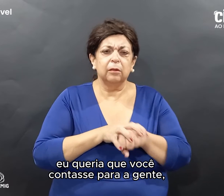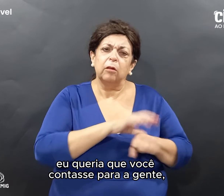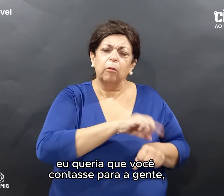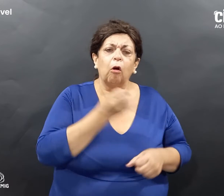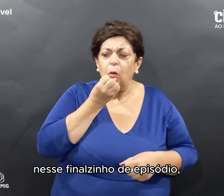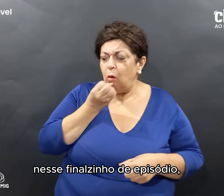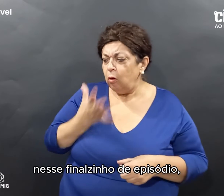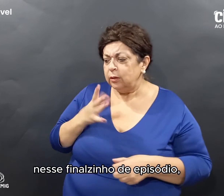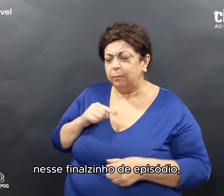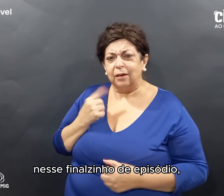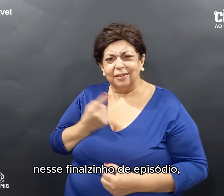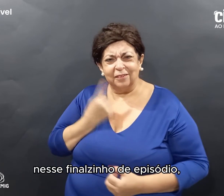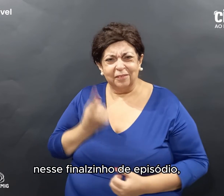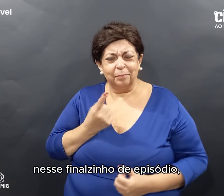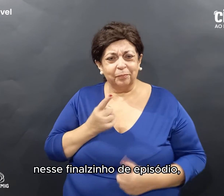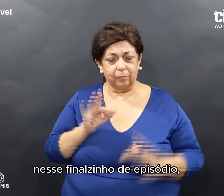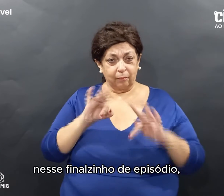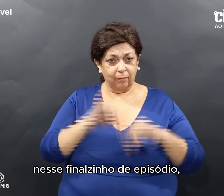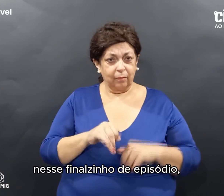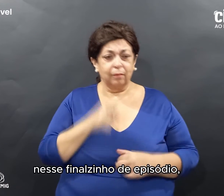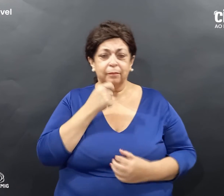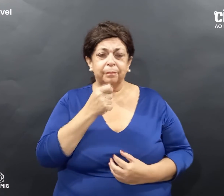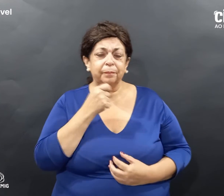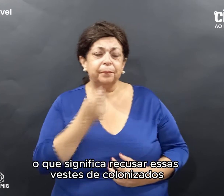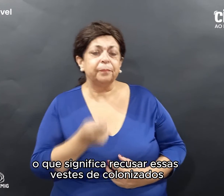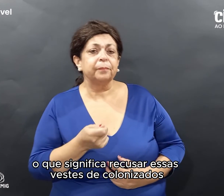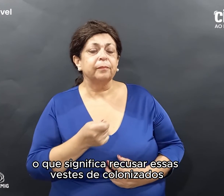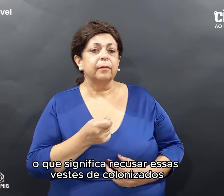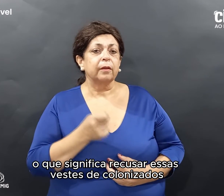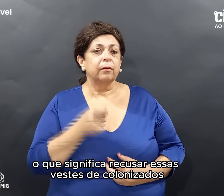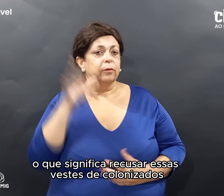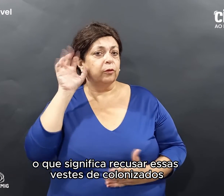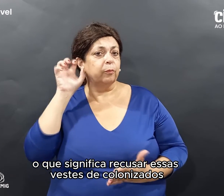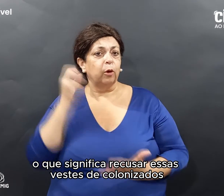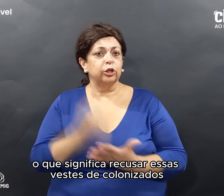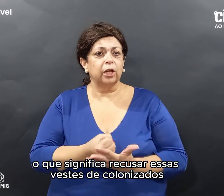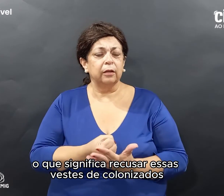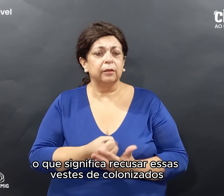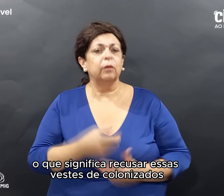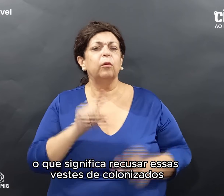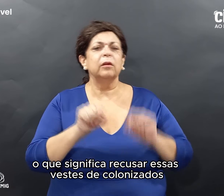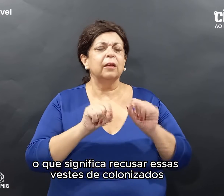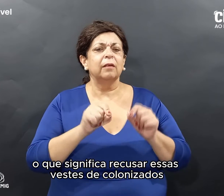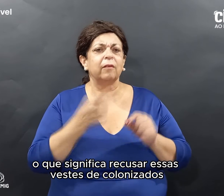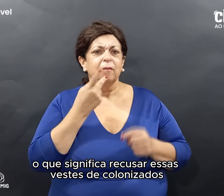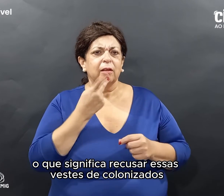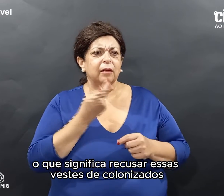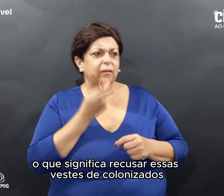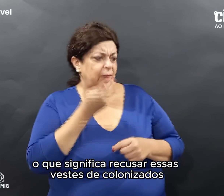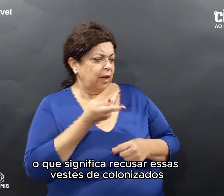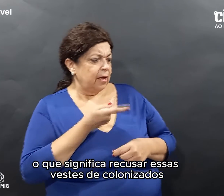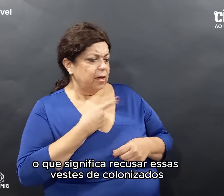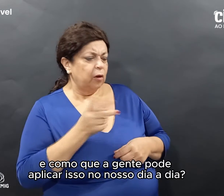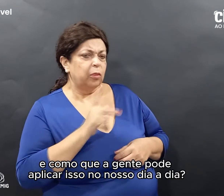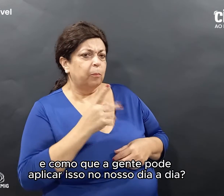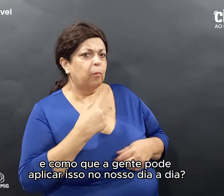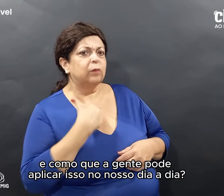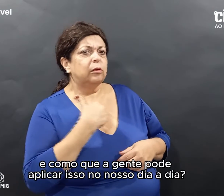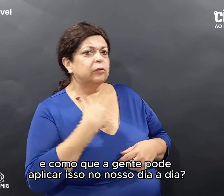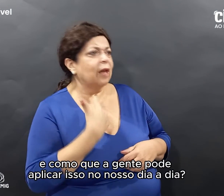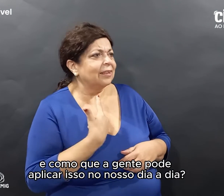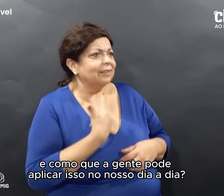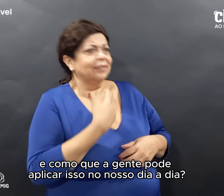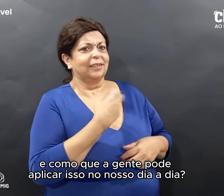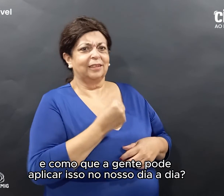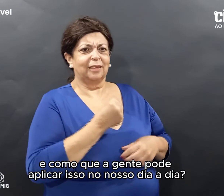pra gente, nesse finalzinho de episódio, o que significa recusar essas vestes de colonizados e como que a